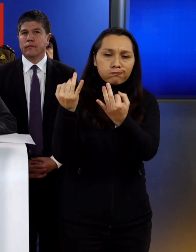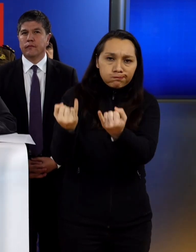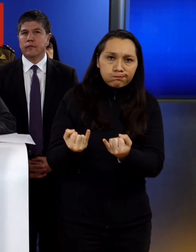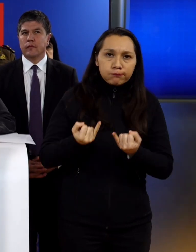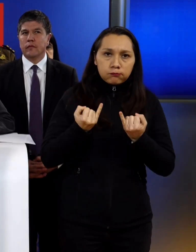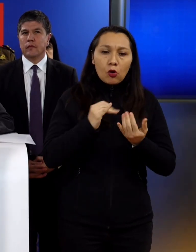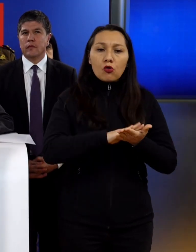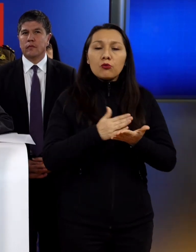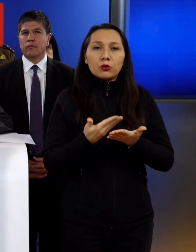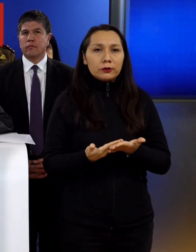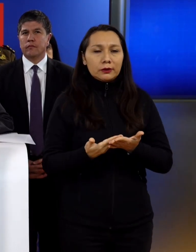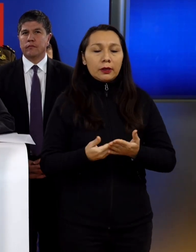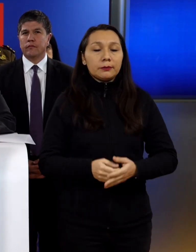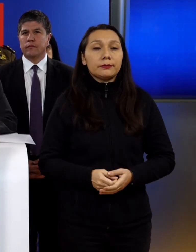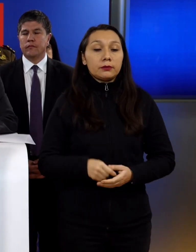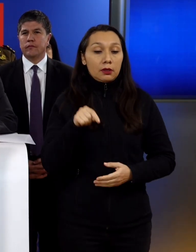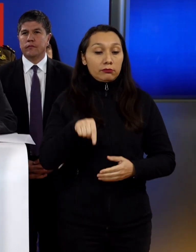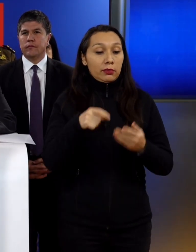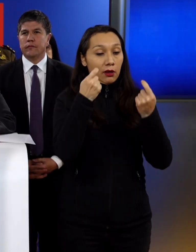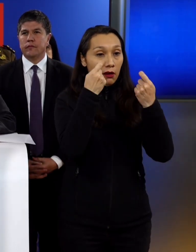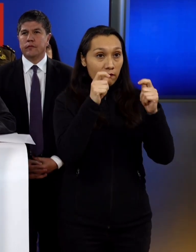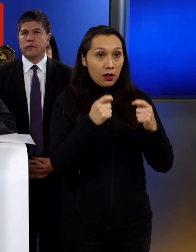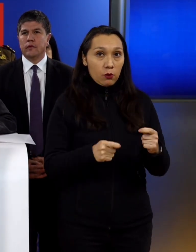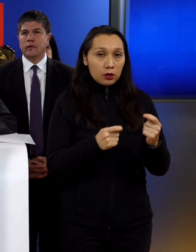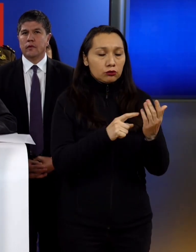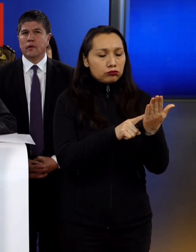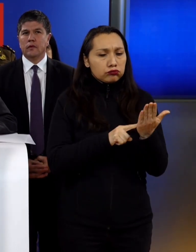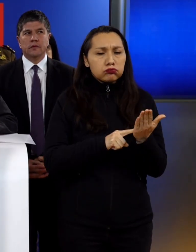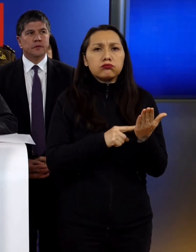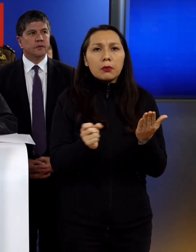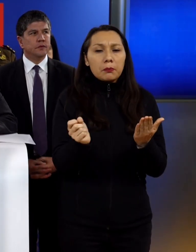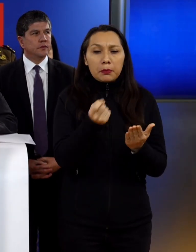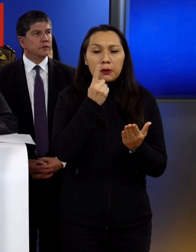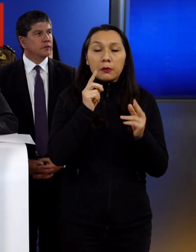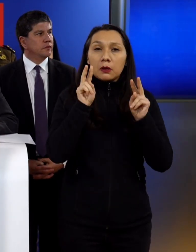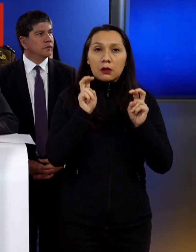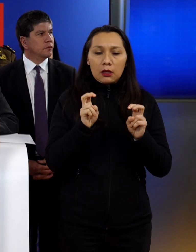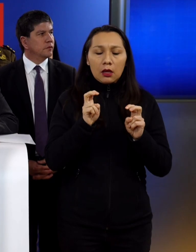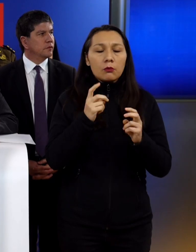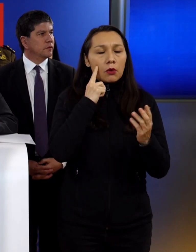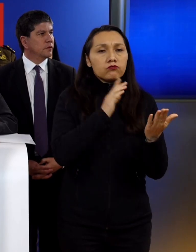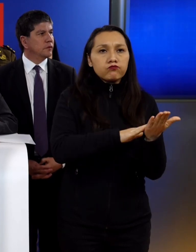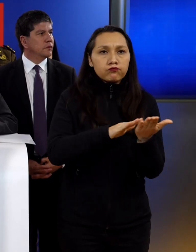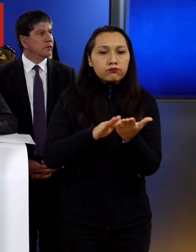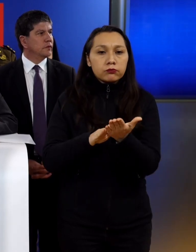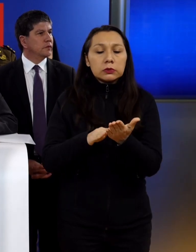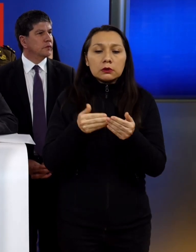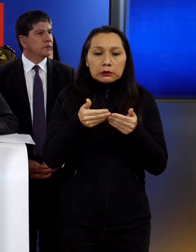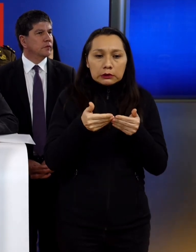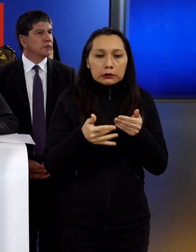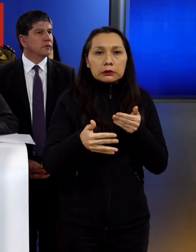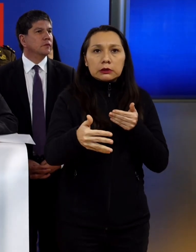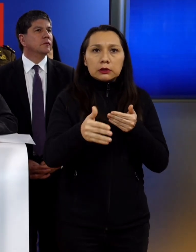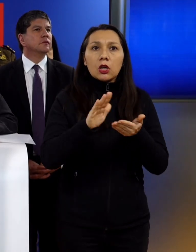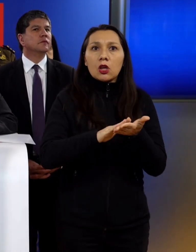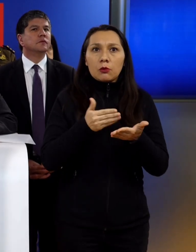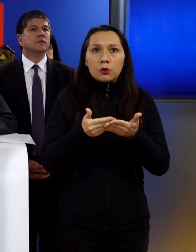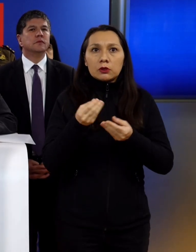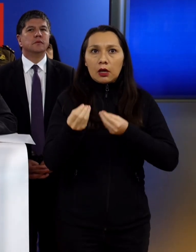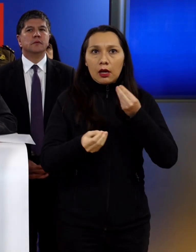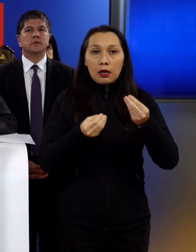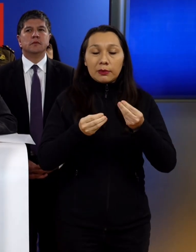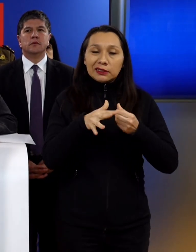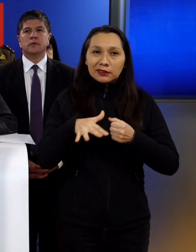cuenta. En esta evaluación, en primer lugar, hemos contratado lo que nos espera en esta temporada. Es